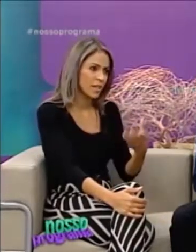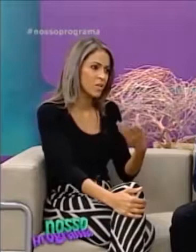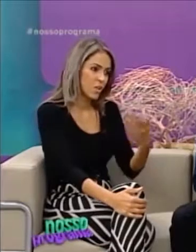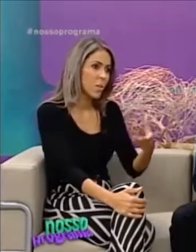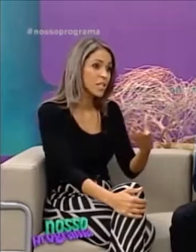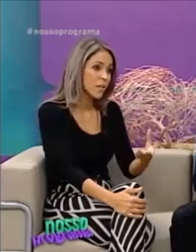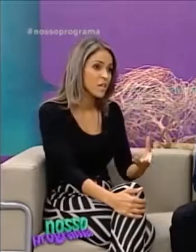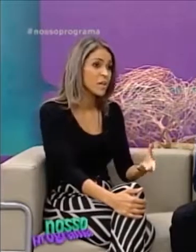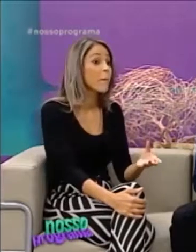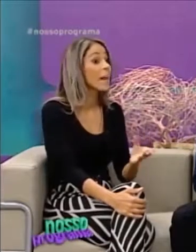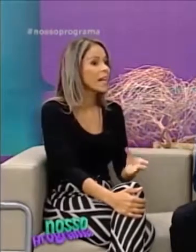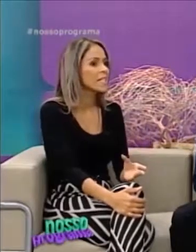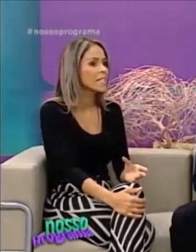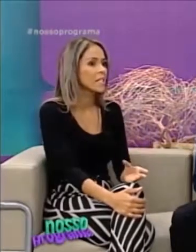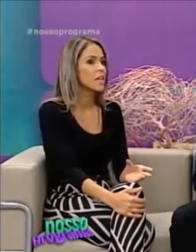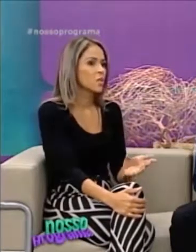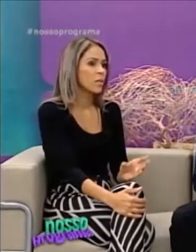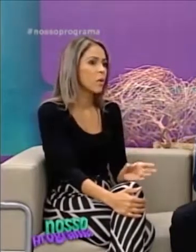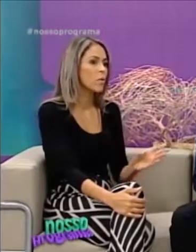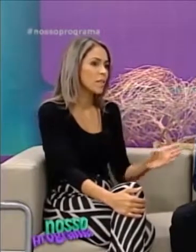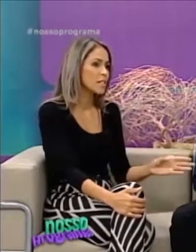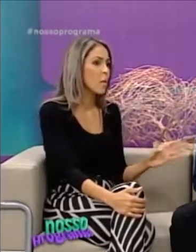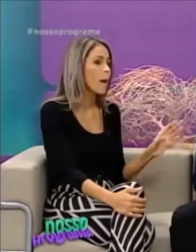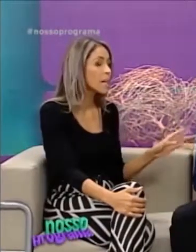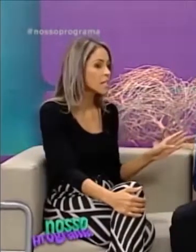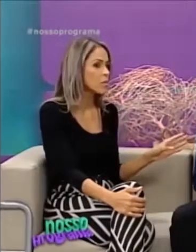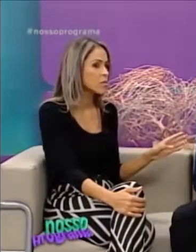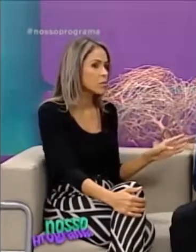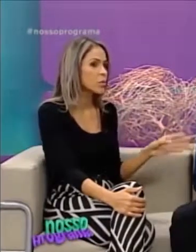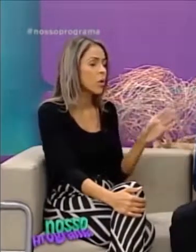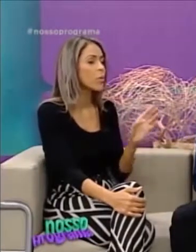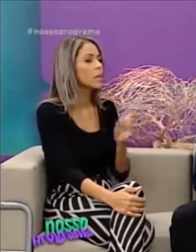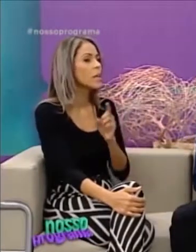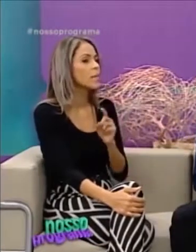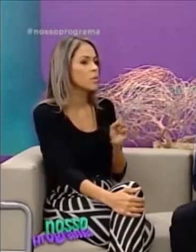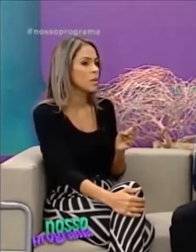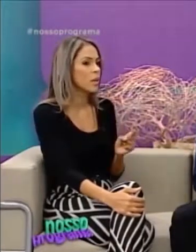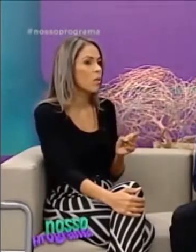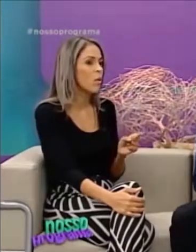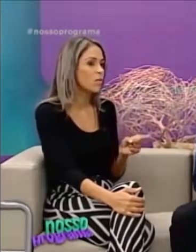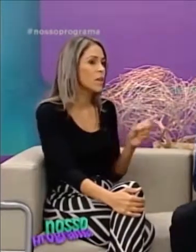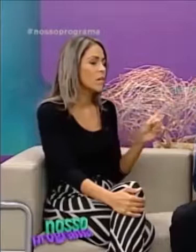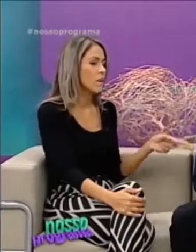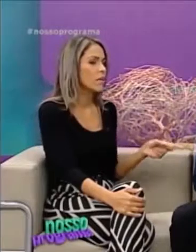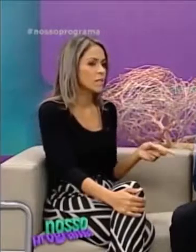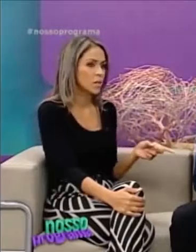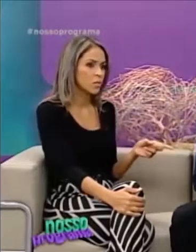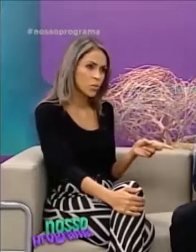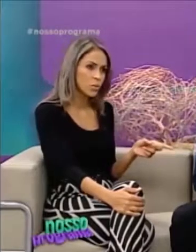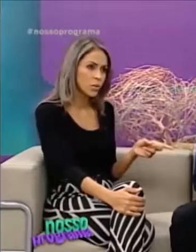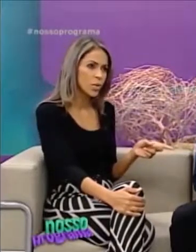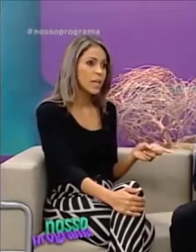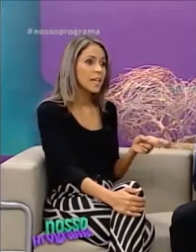verdade o que eu mais faço, é dar palestras sobre a comunicação básica com surdo, como que a pessoa que não ouve vai conversar com surdo, e